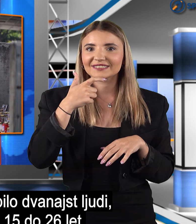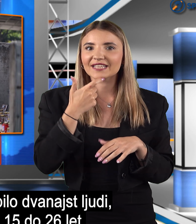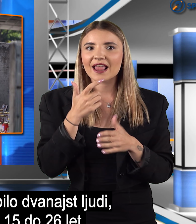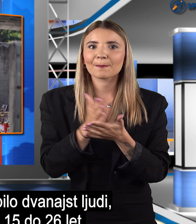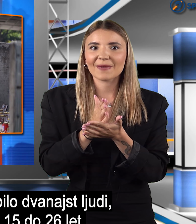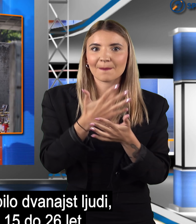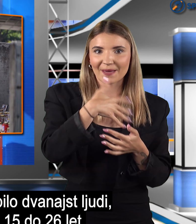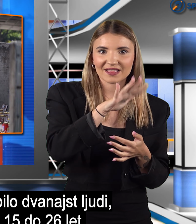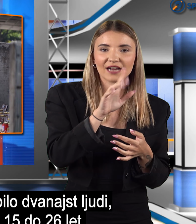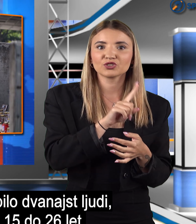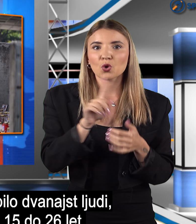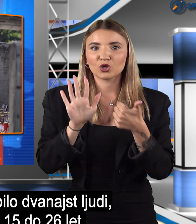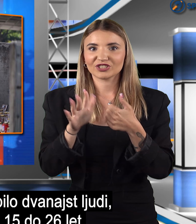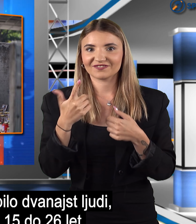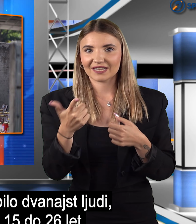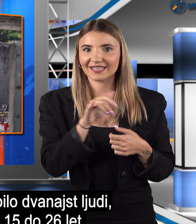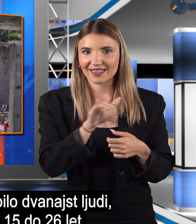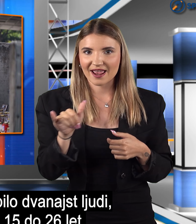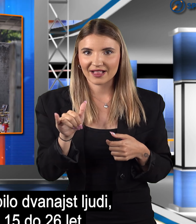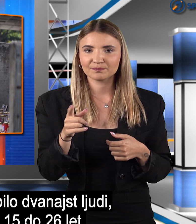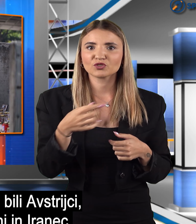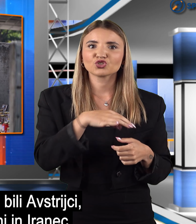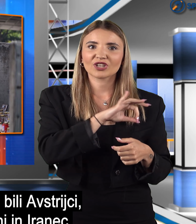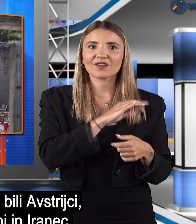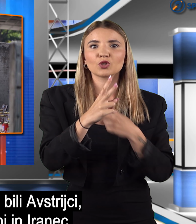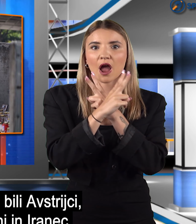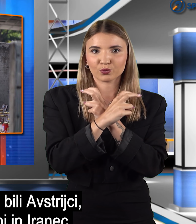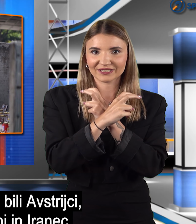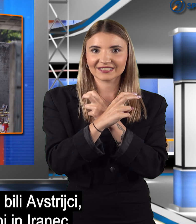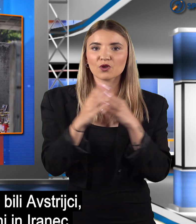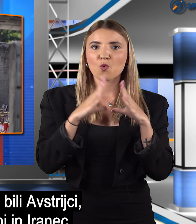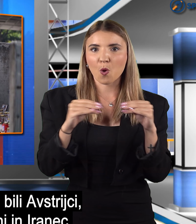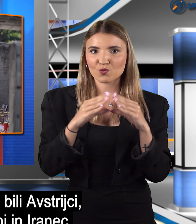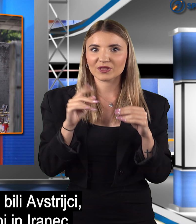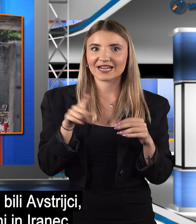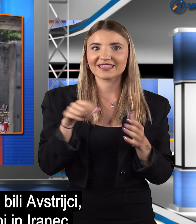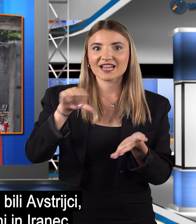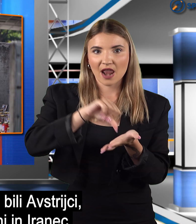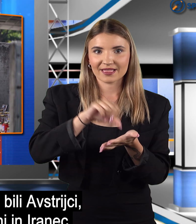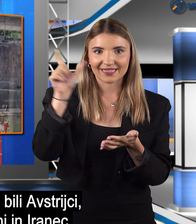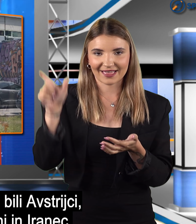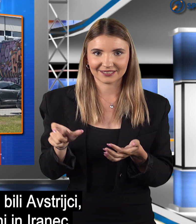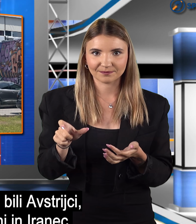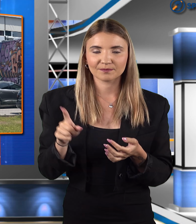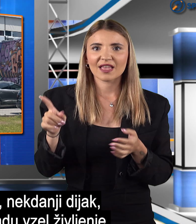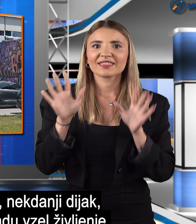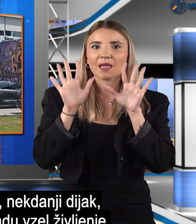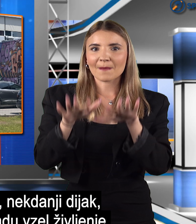od 15 do 26 let. Žrtve so bili Avstrijci, Romuni in Iranec.